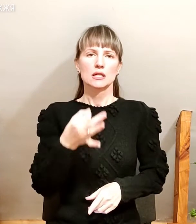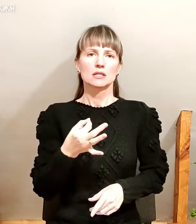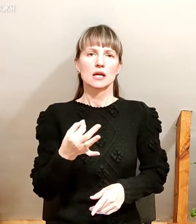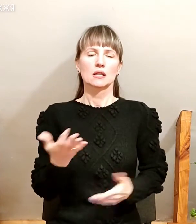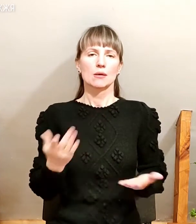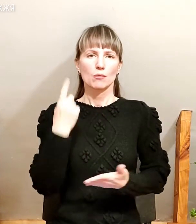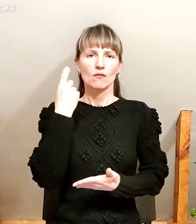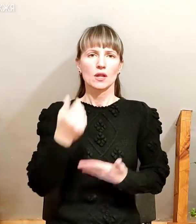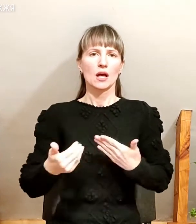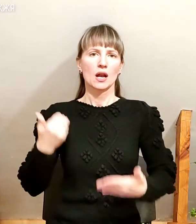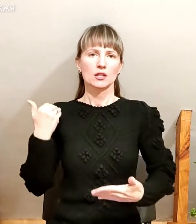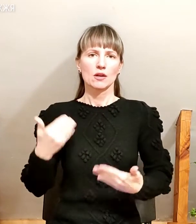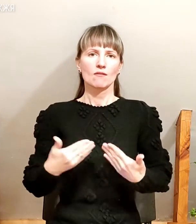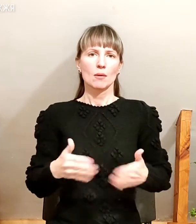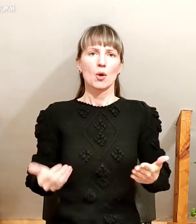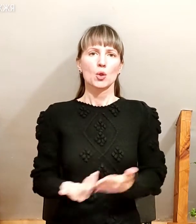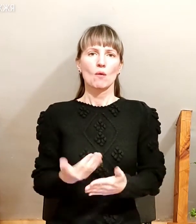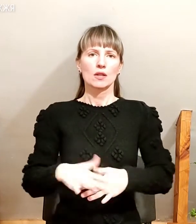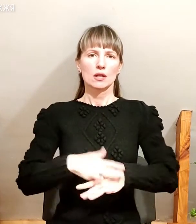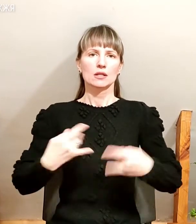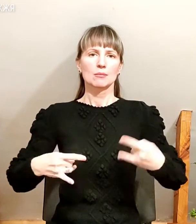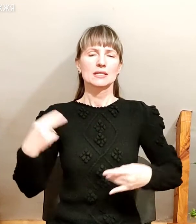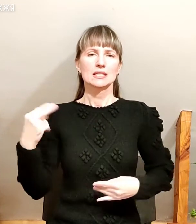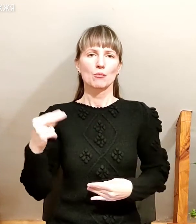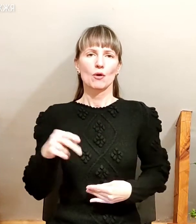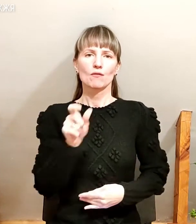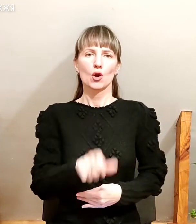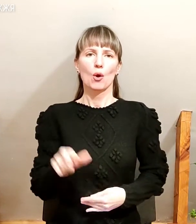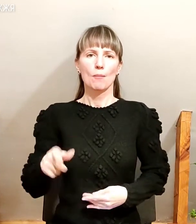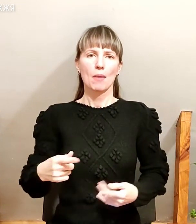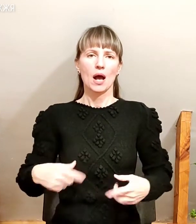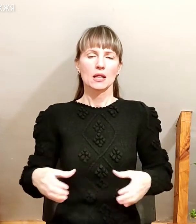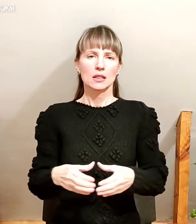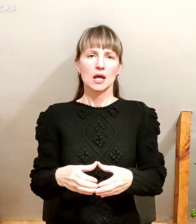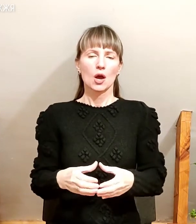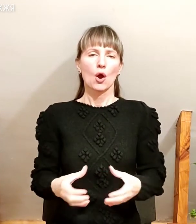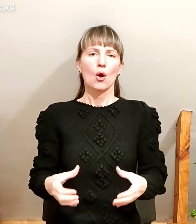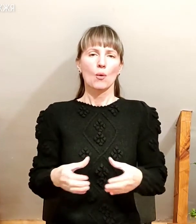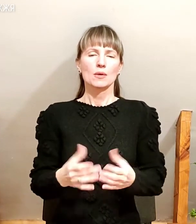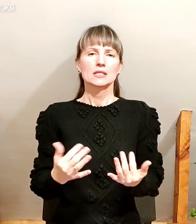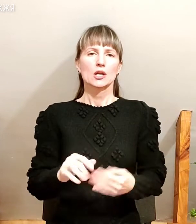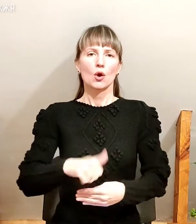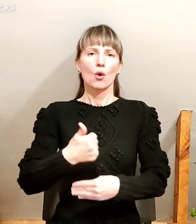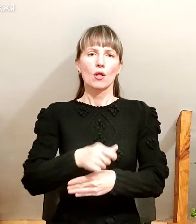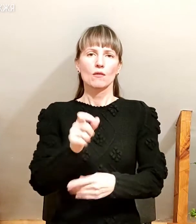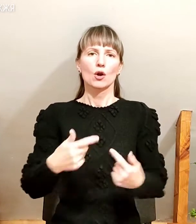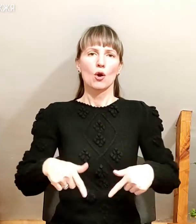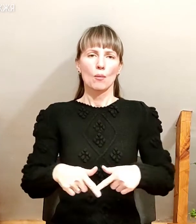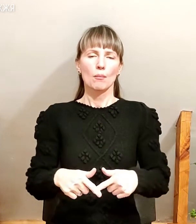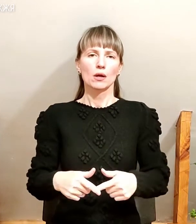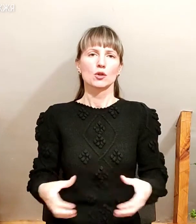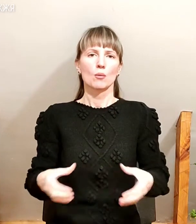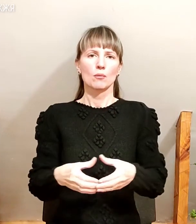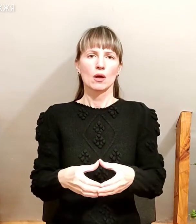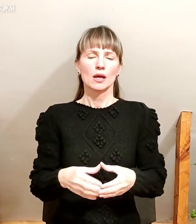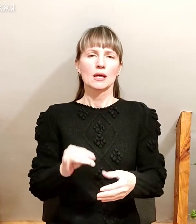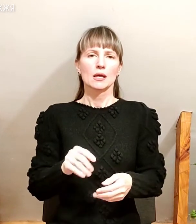повідомляли раніше у випусках новин на Суспільному Запоріжжі, в громадах об'єднуються, оскільки голови громад закликають об'єднуватися в групи та патрулювати